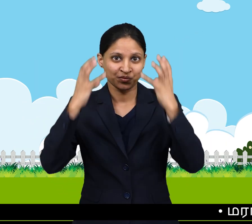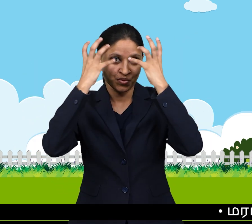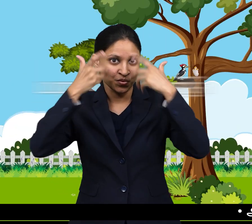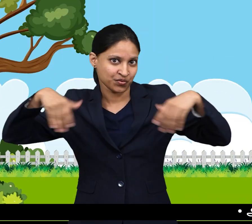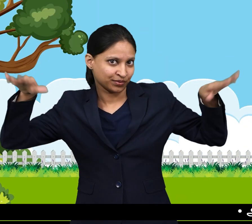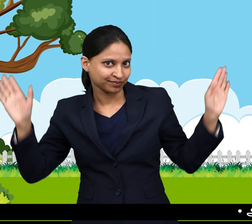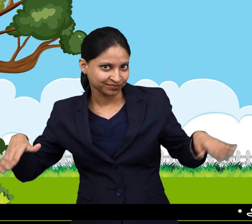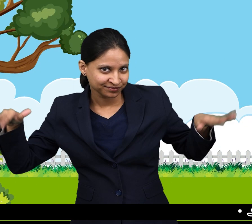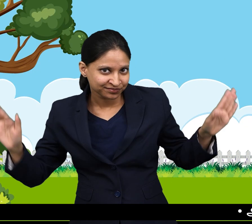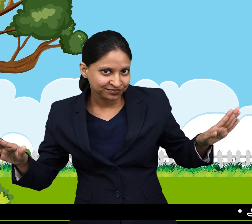ஆந்தை,